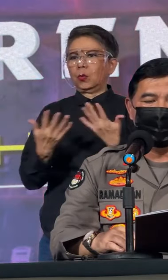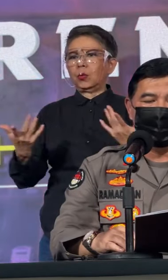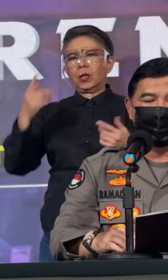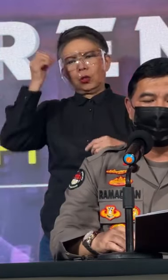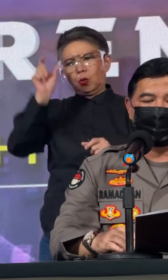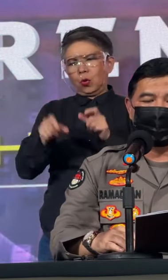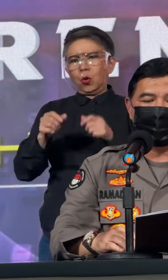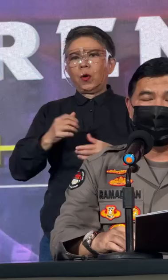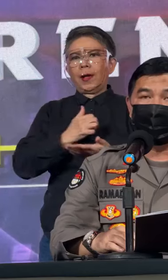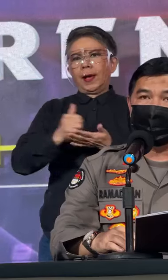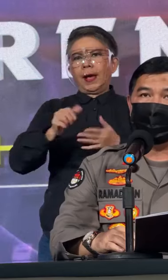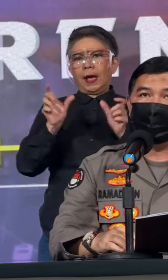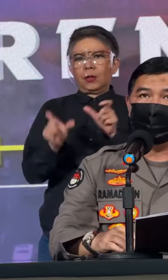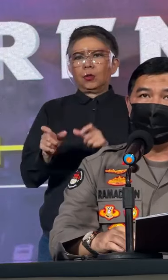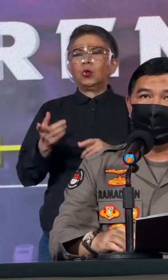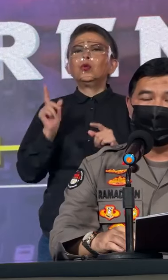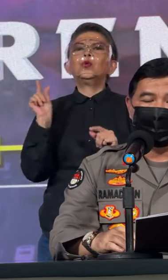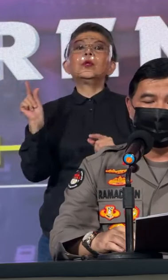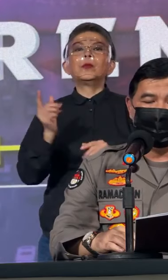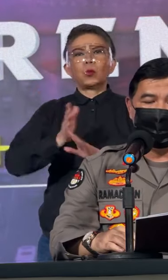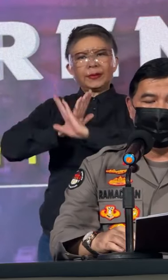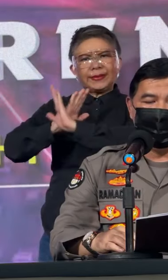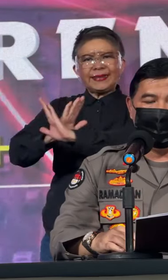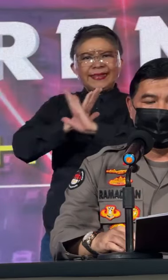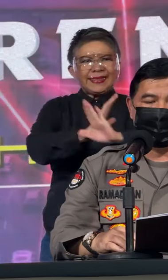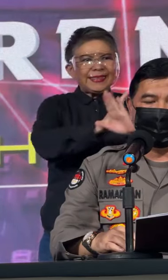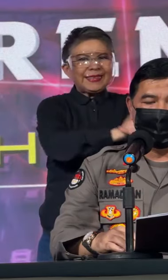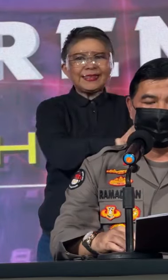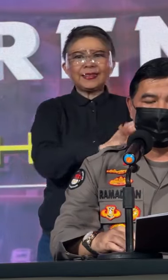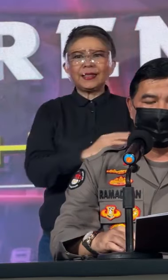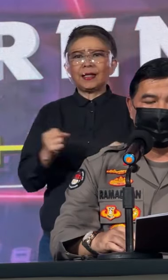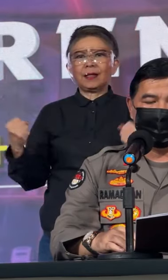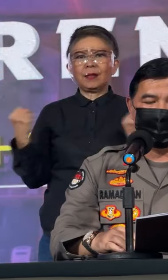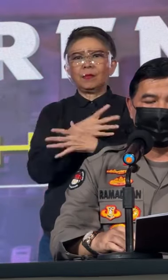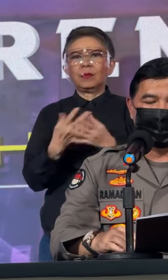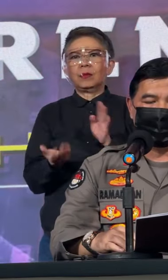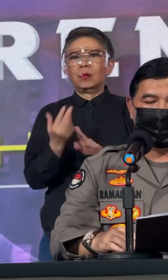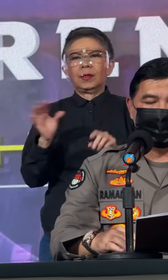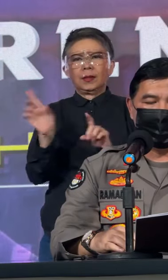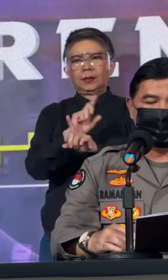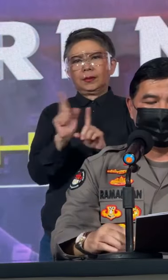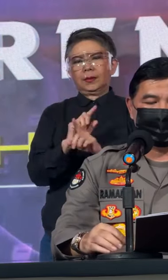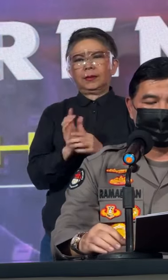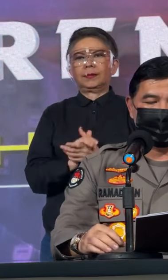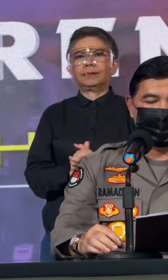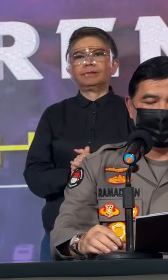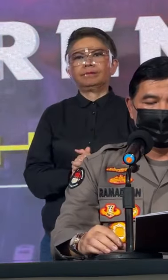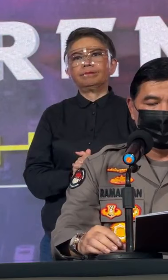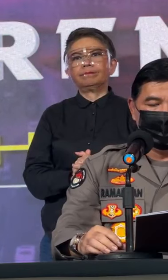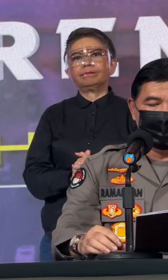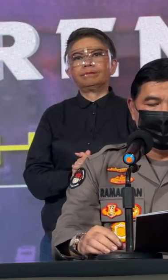adat untuk mencegah tidak ada aksi balasan atau aksi lainnya.